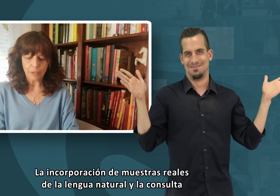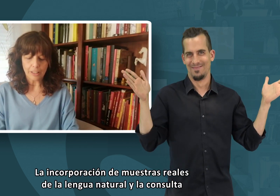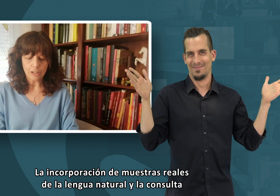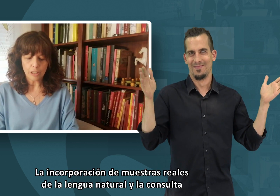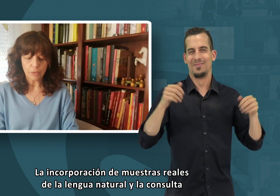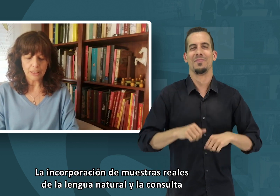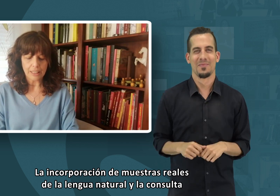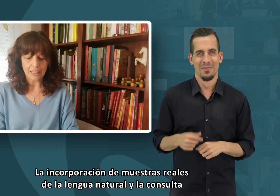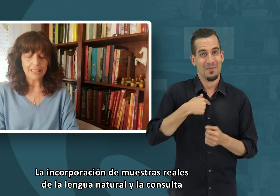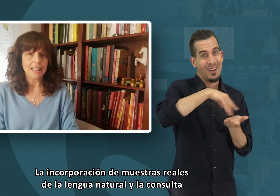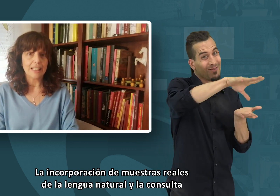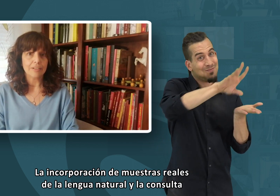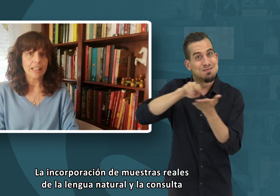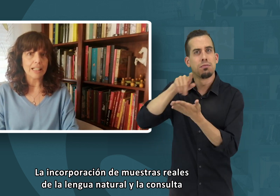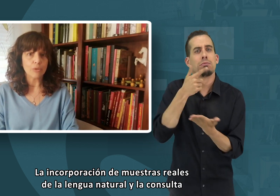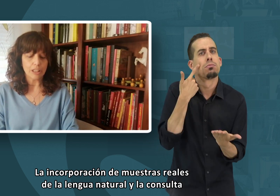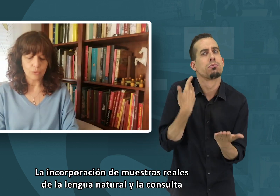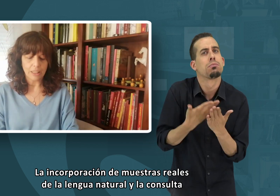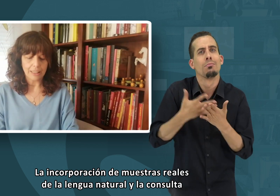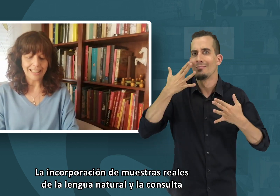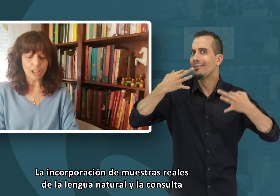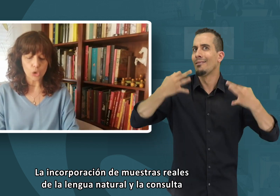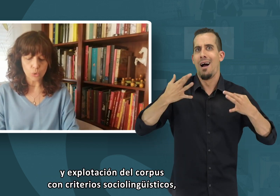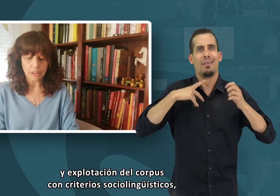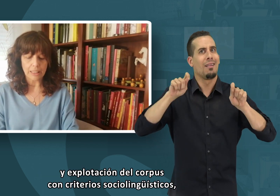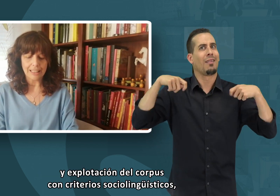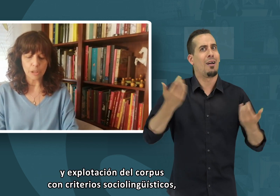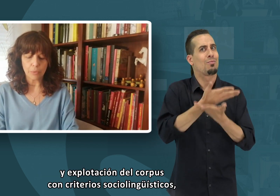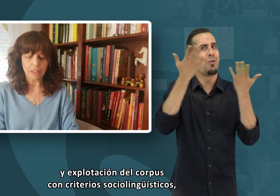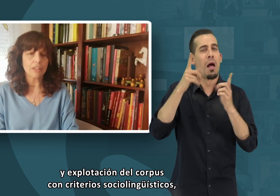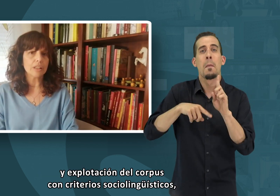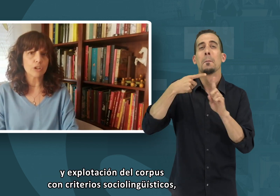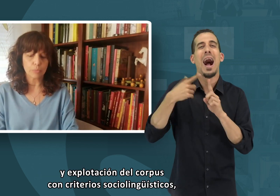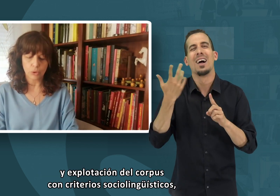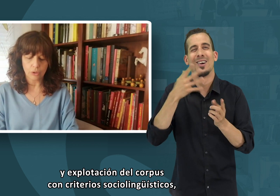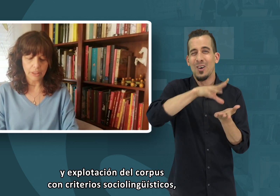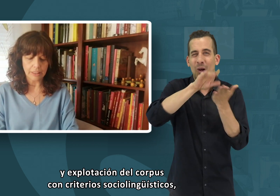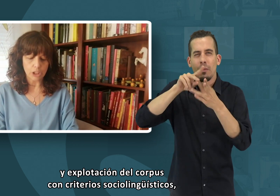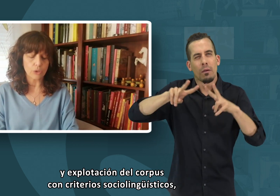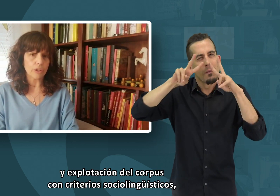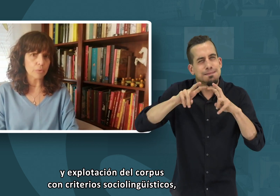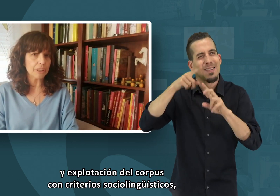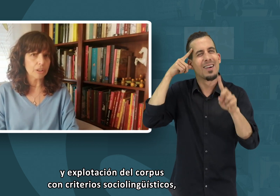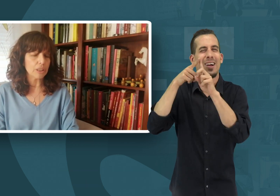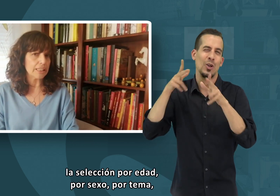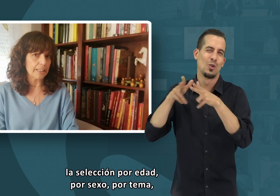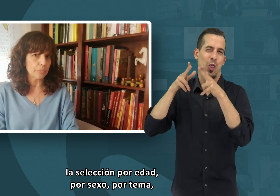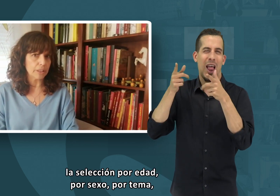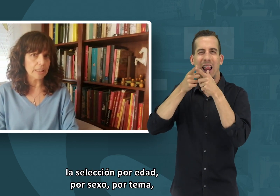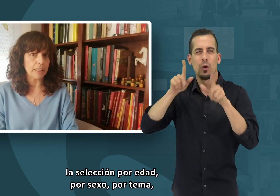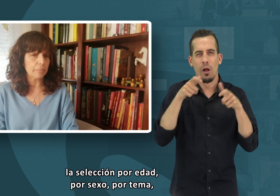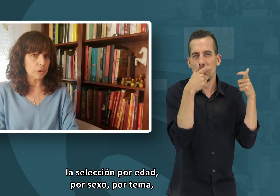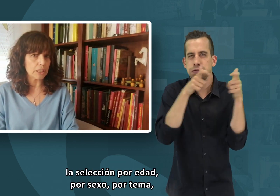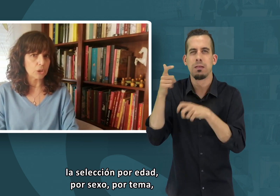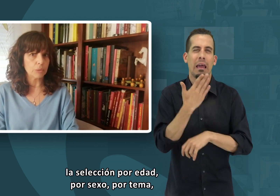La incorporación de muestras reales de la lengua natural y la consulta y explotación del corpus con criterios sociolingüísticos, la selección